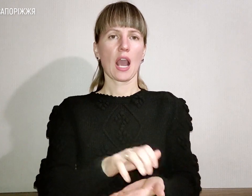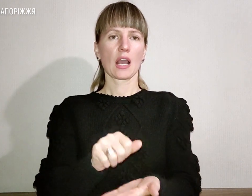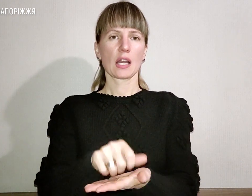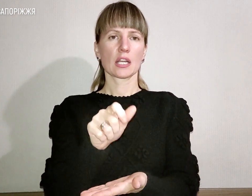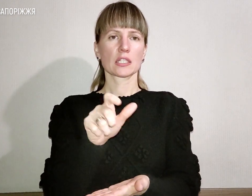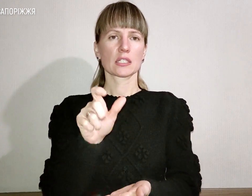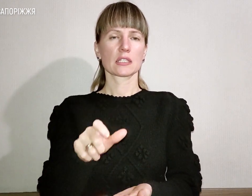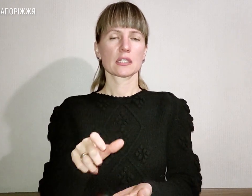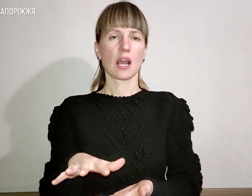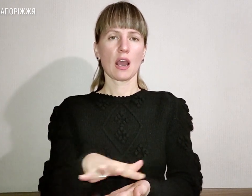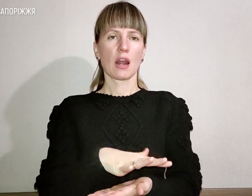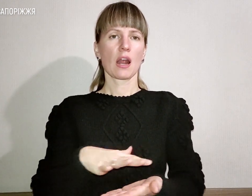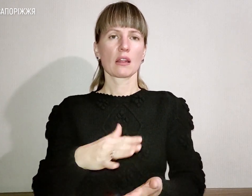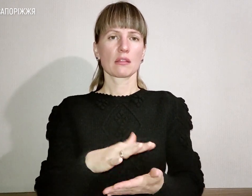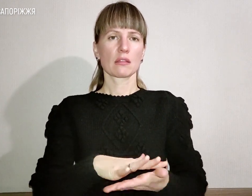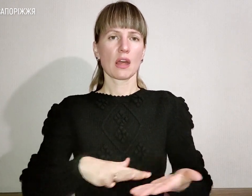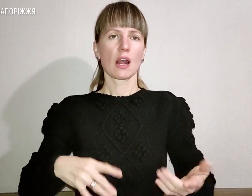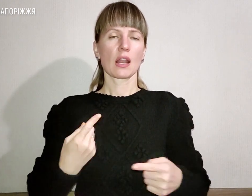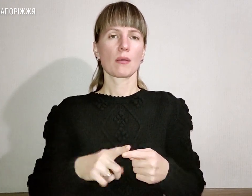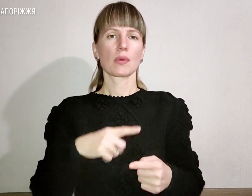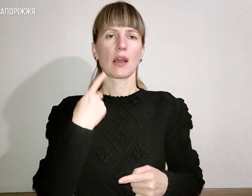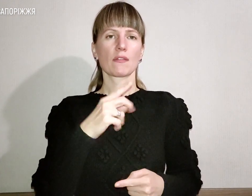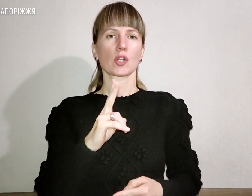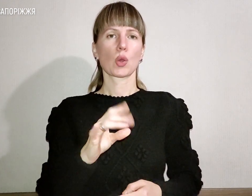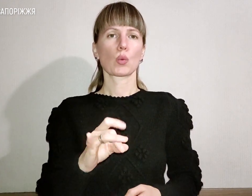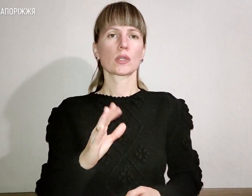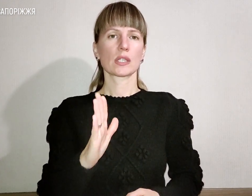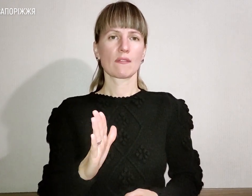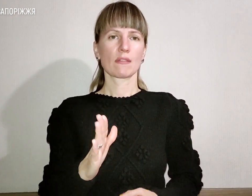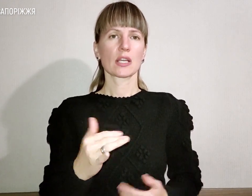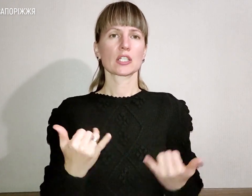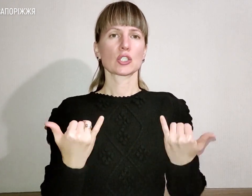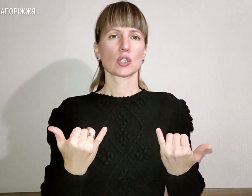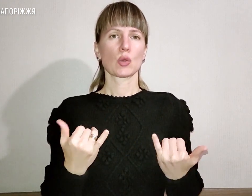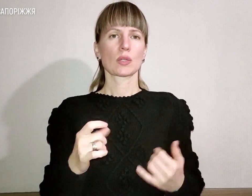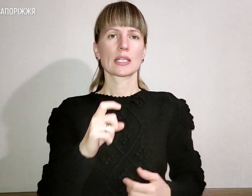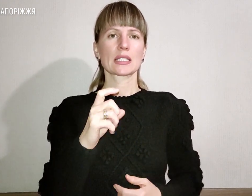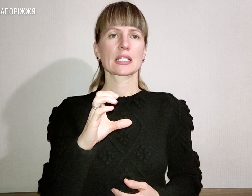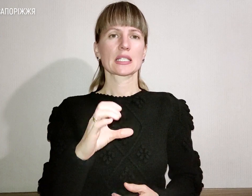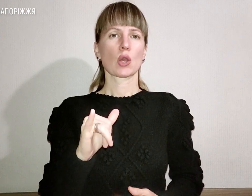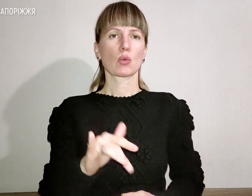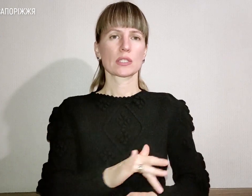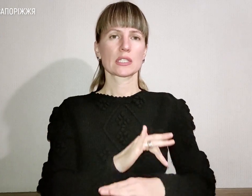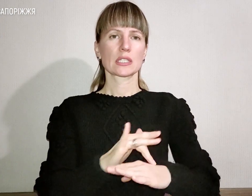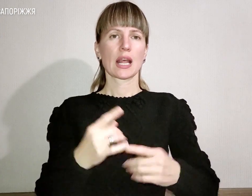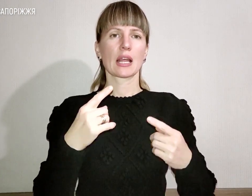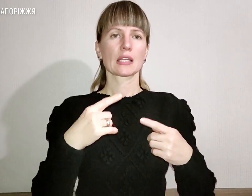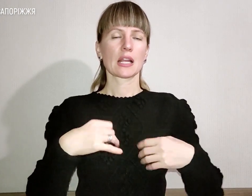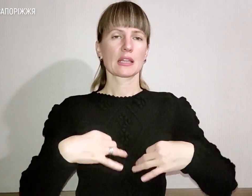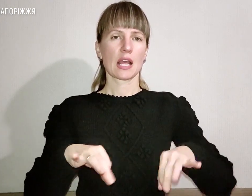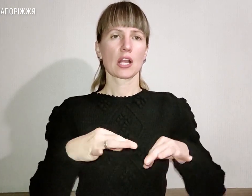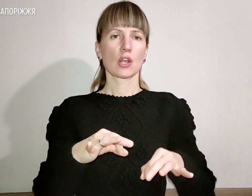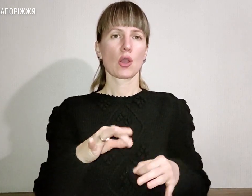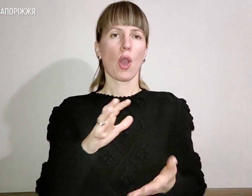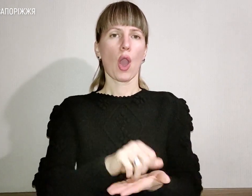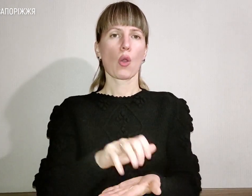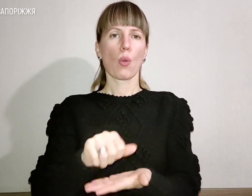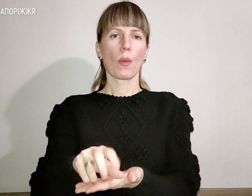секретар Запорізької міської ради Анатолій Куртєв. Сьогодні ЗСУ знищили техніку окупантів на території